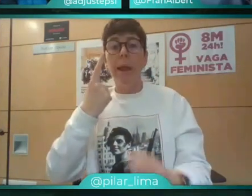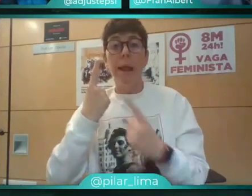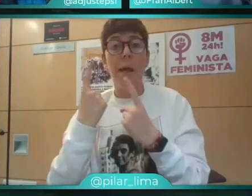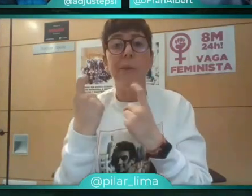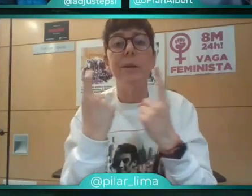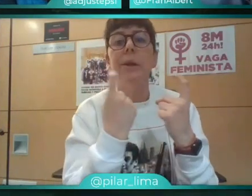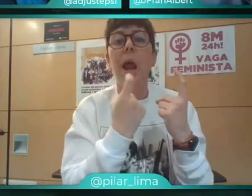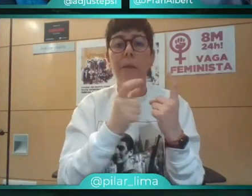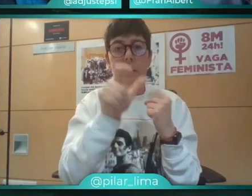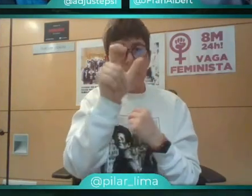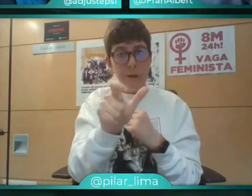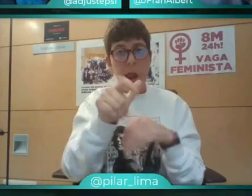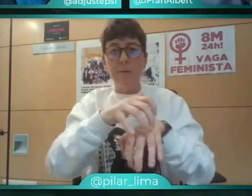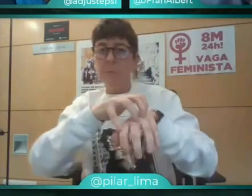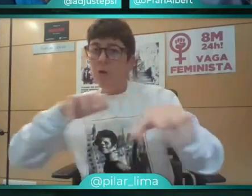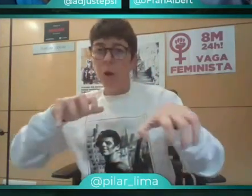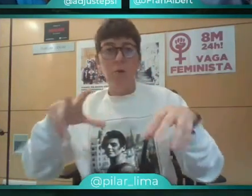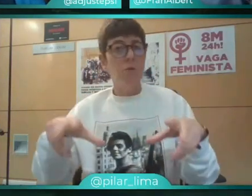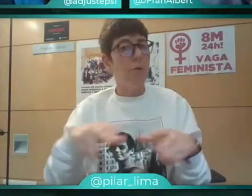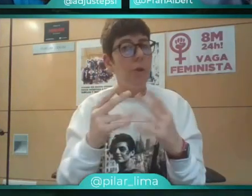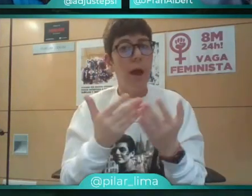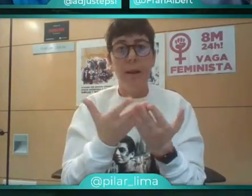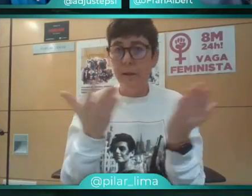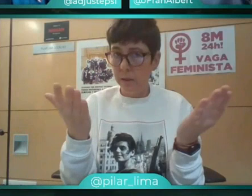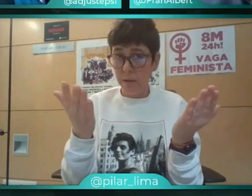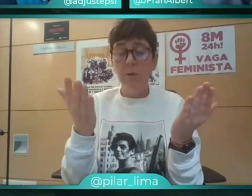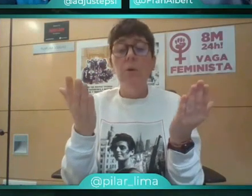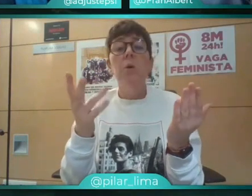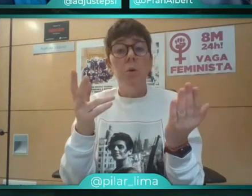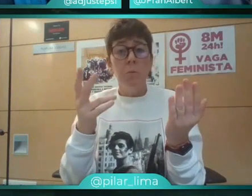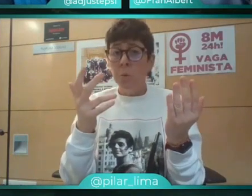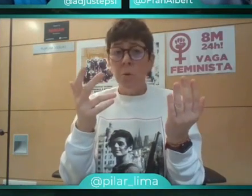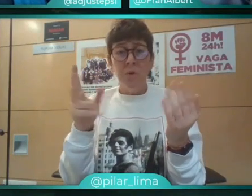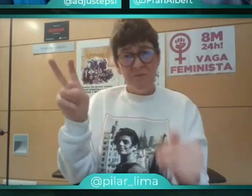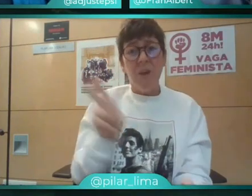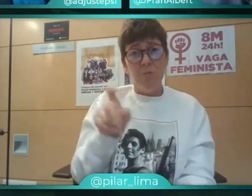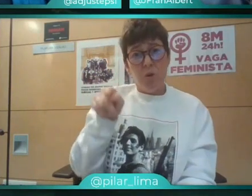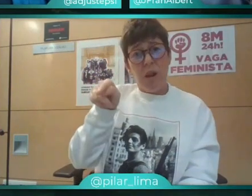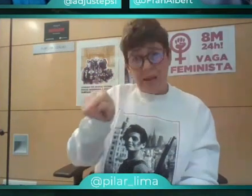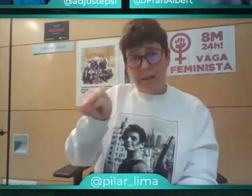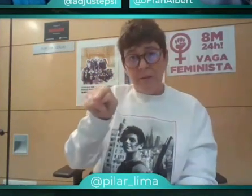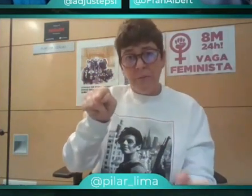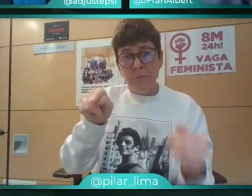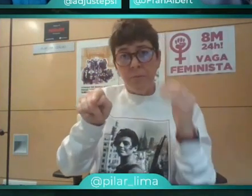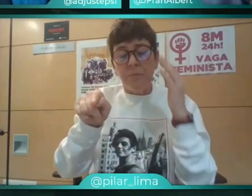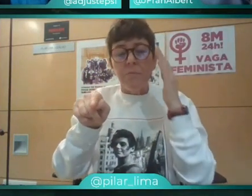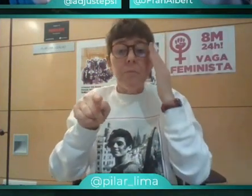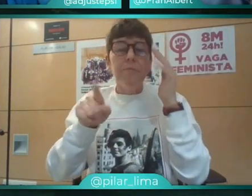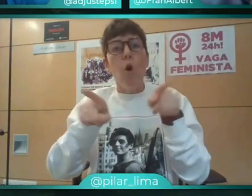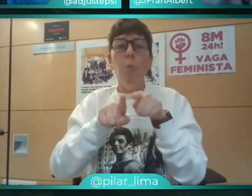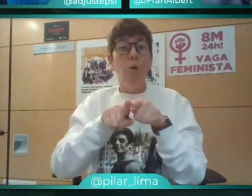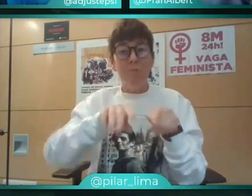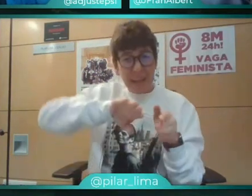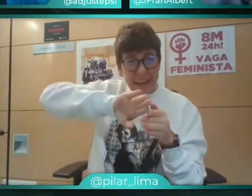y quien mejor sabe las carencias de las personas las necesidades es la es la mayoría social y venimos de